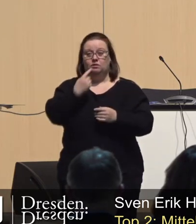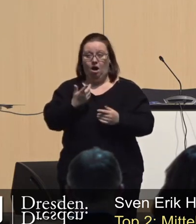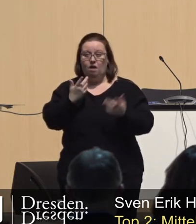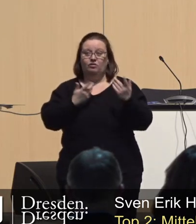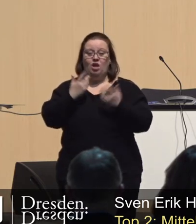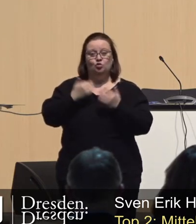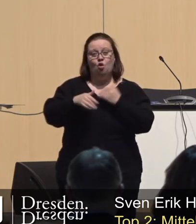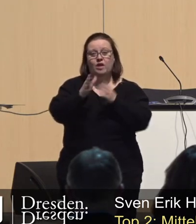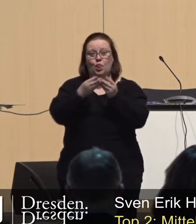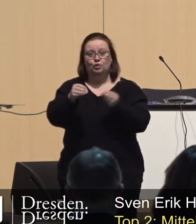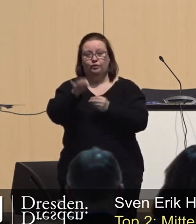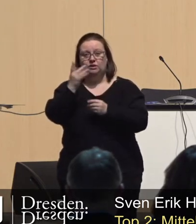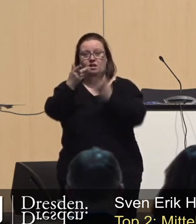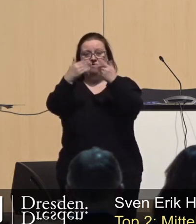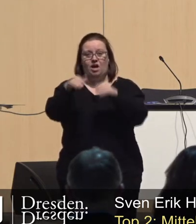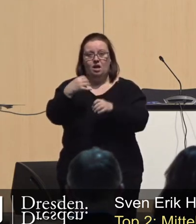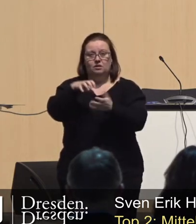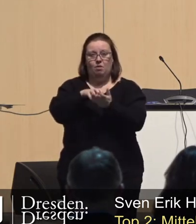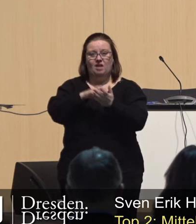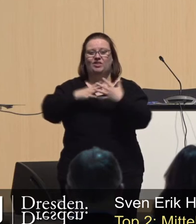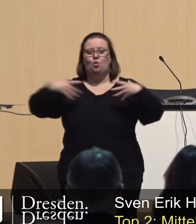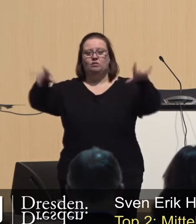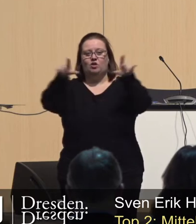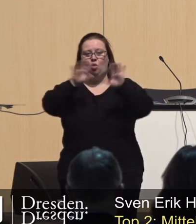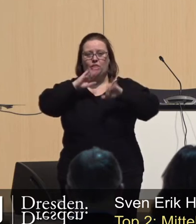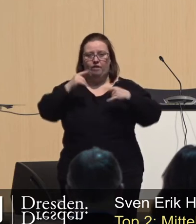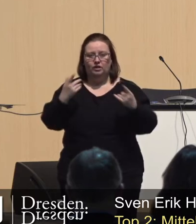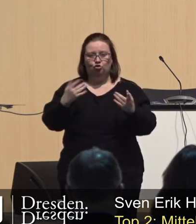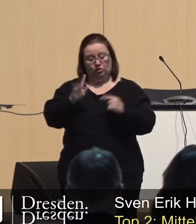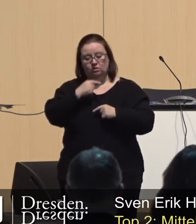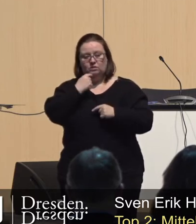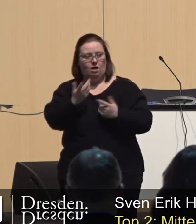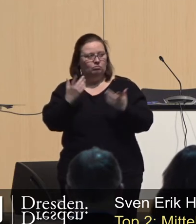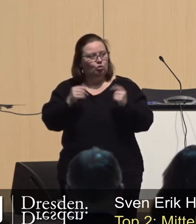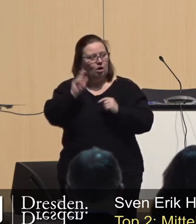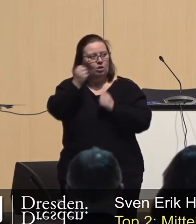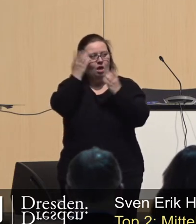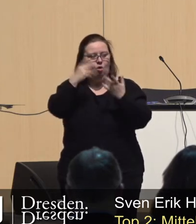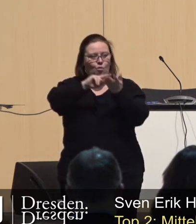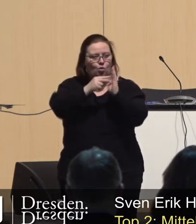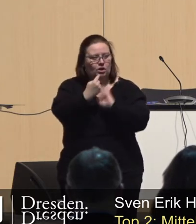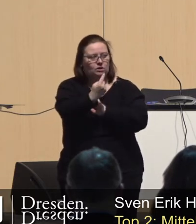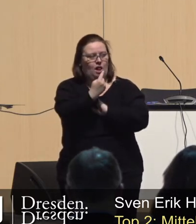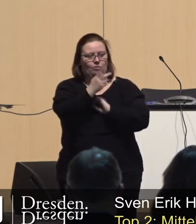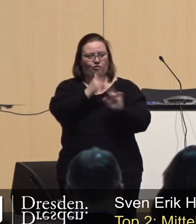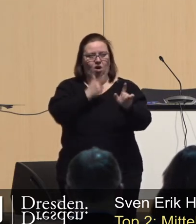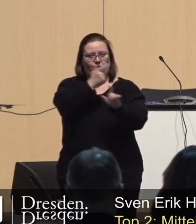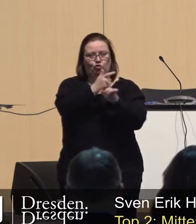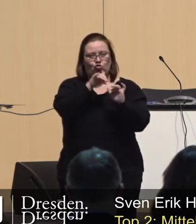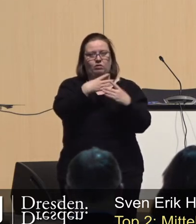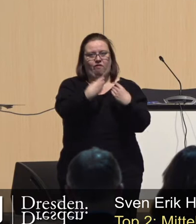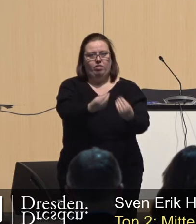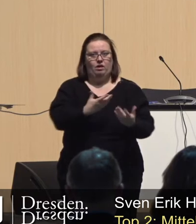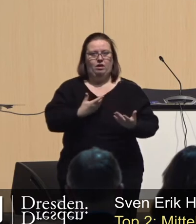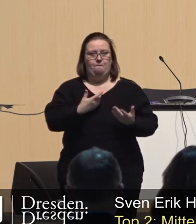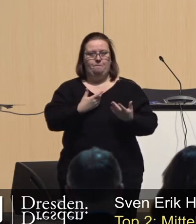werden irgendeine Lösung finden, dass Weihnachtsmärkte nicht zu Großveranstaltungen gehören. Das zeigt im Grunde genommen, dass auch aus der Politik eine gewisse Verantwortung wahrgenommen